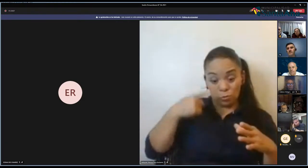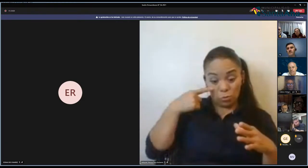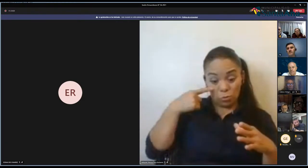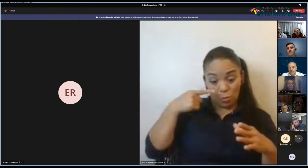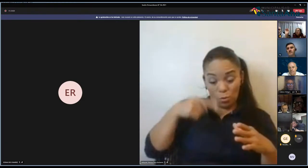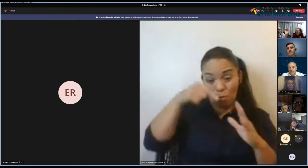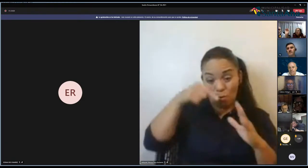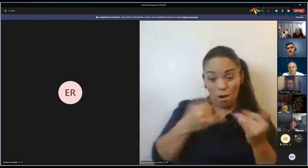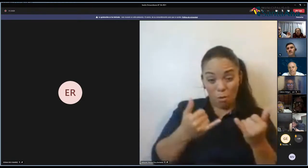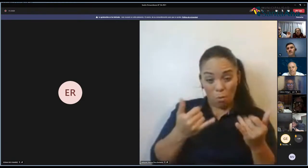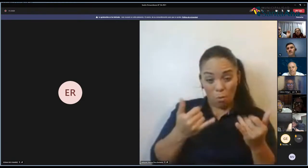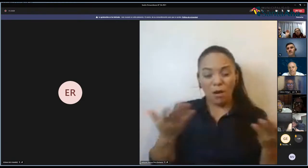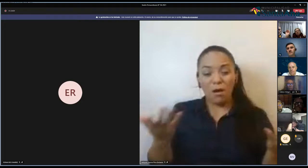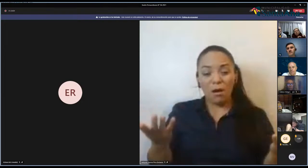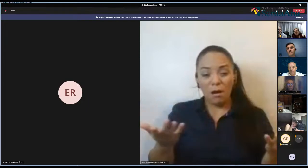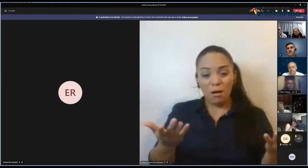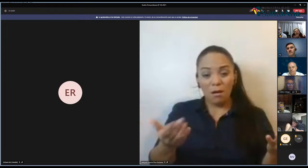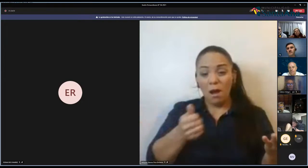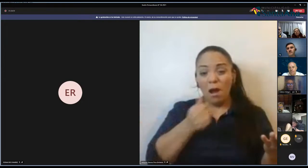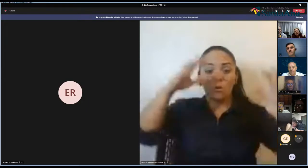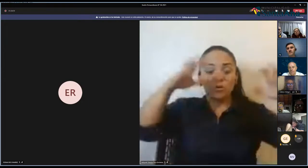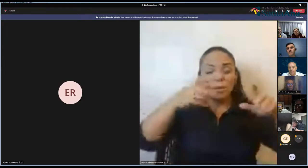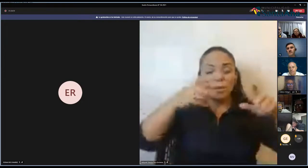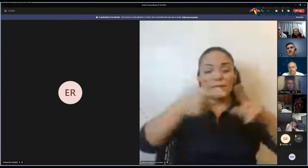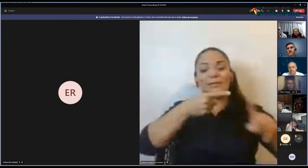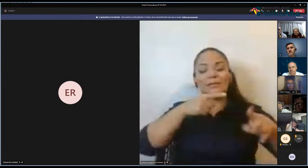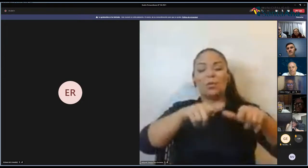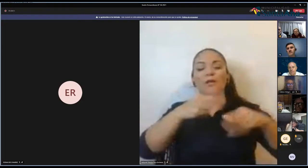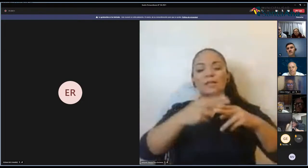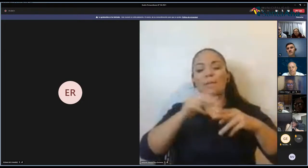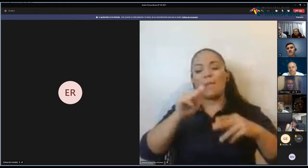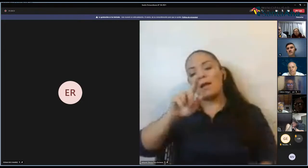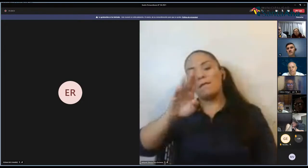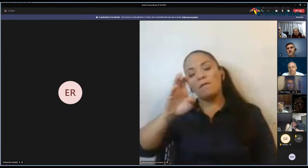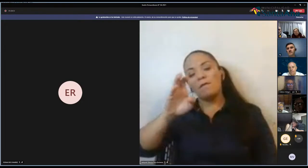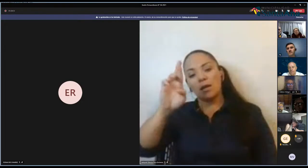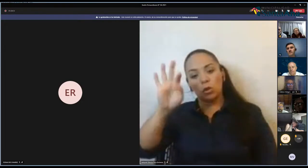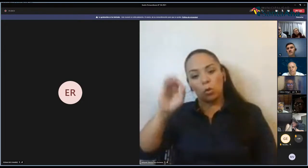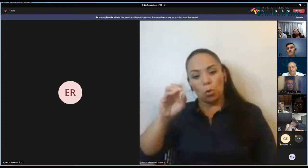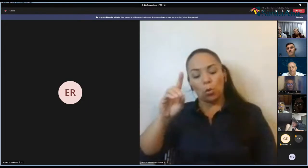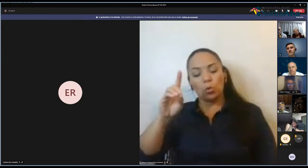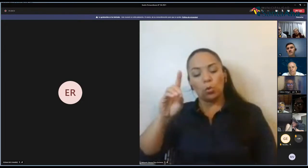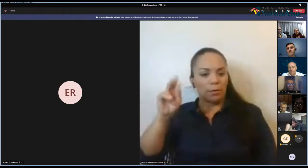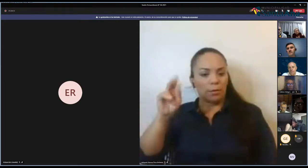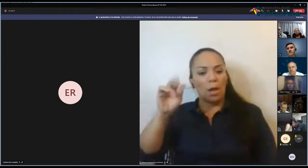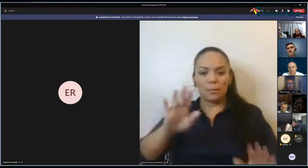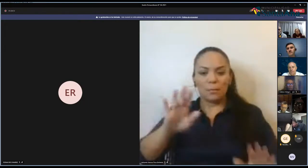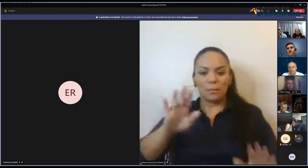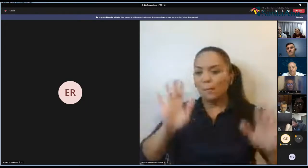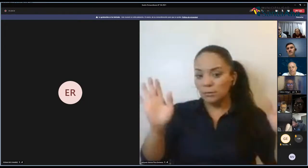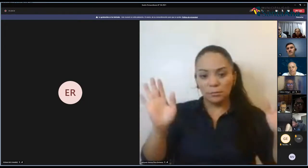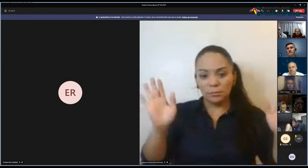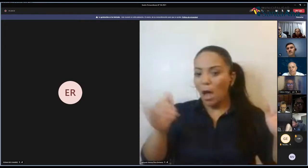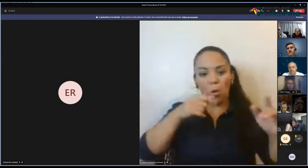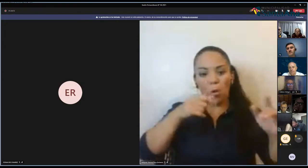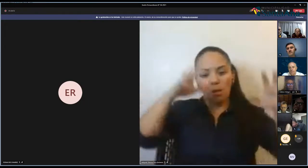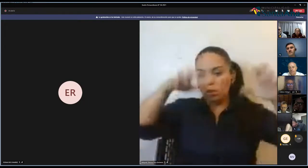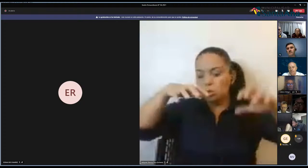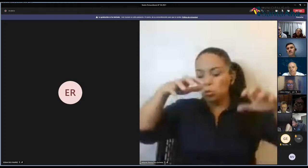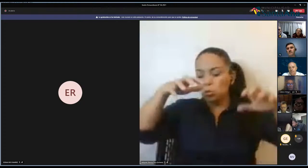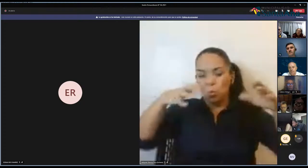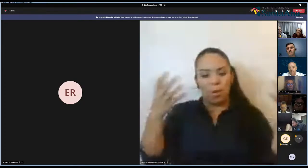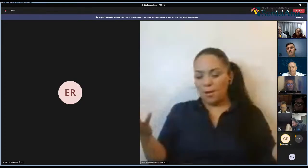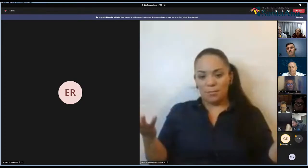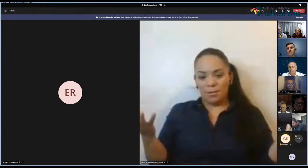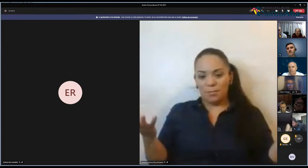está recibiendo son las aguas lluvias de apertura nada más es lo que está bien aguayo vidas porque no tiene ningún